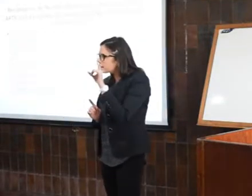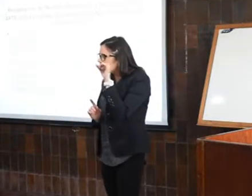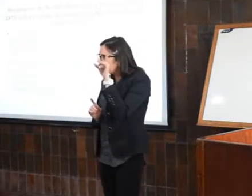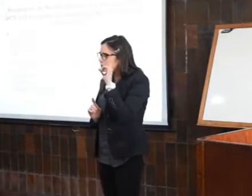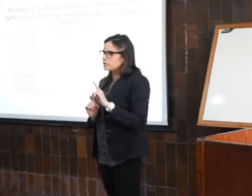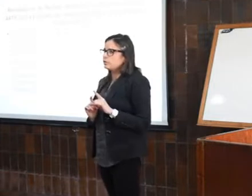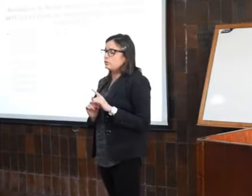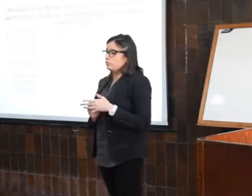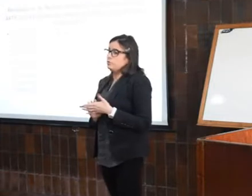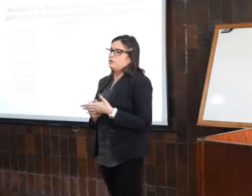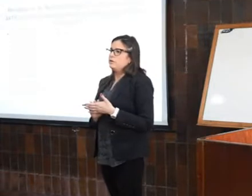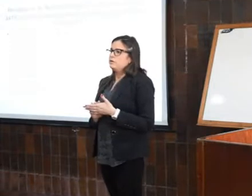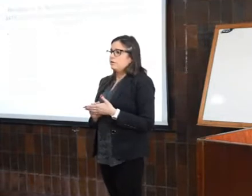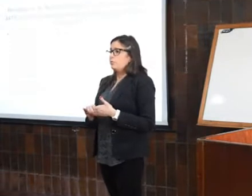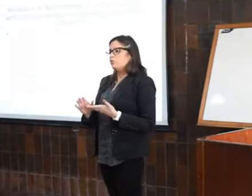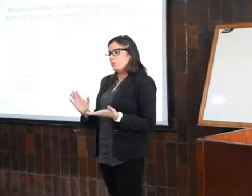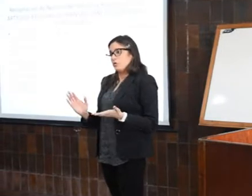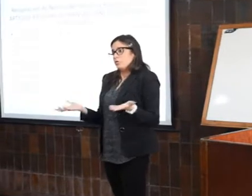creando